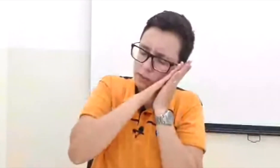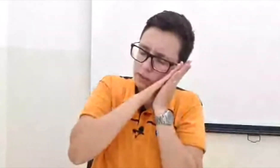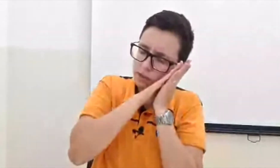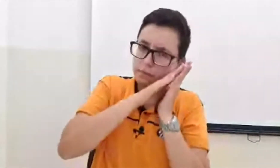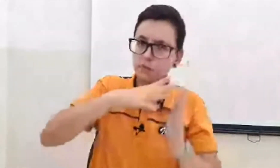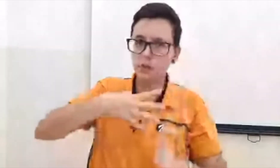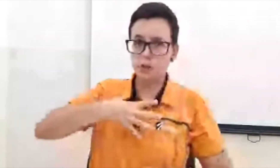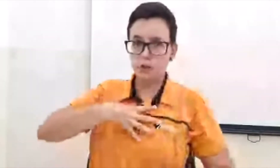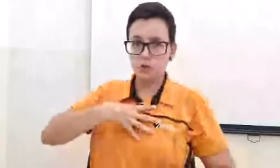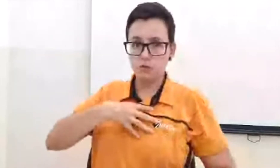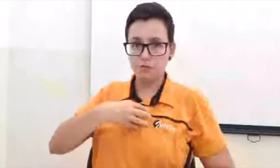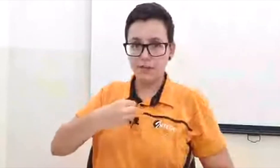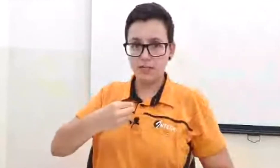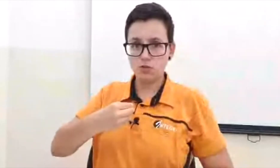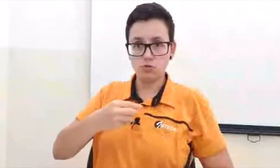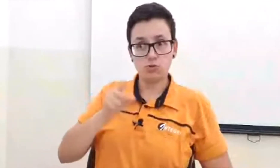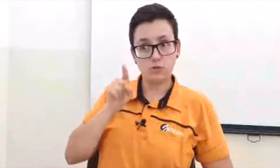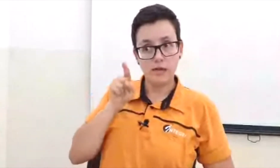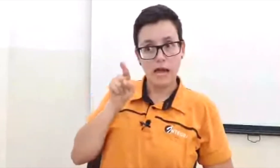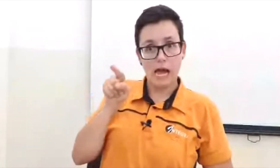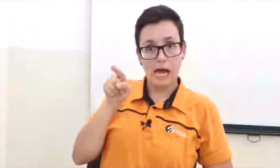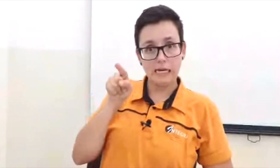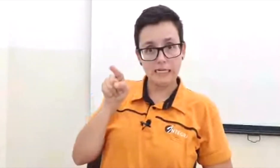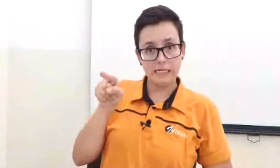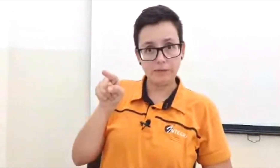dormir, filhos. Ali.